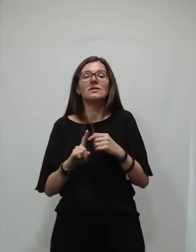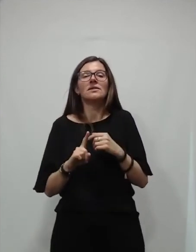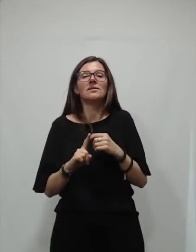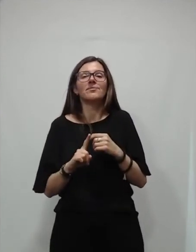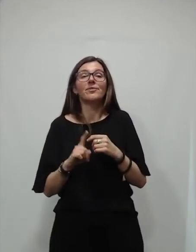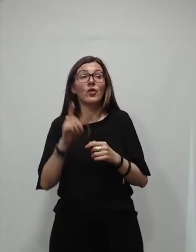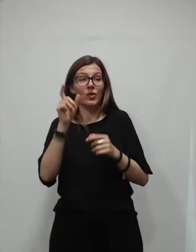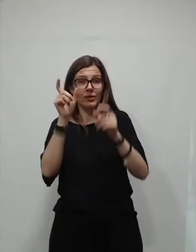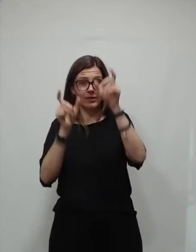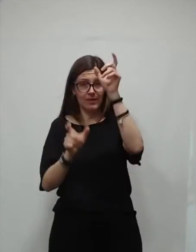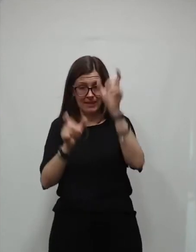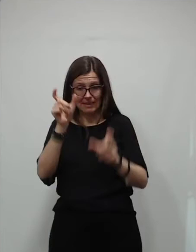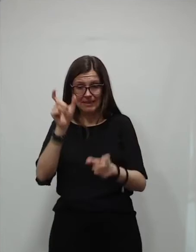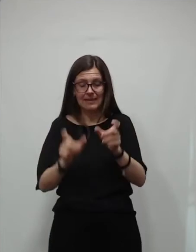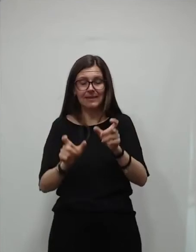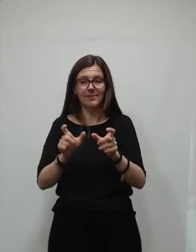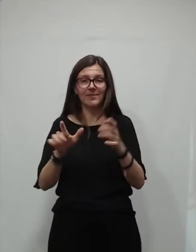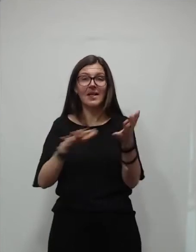estas personas que